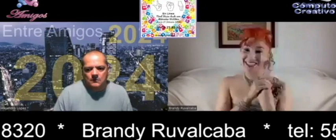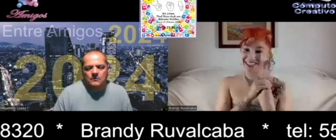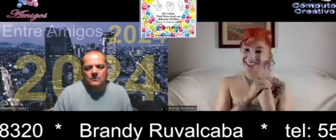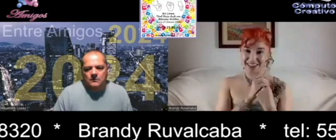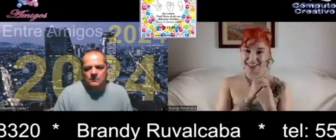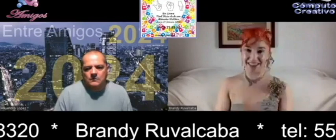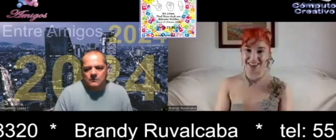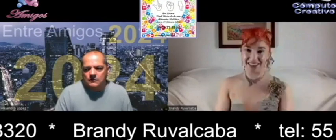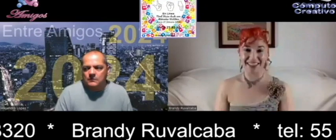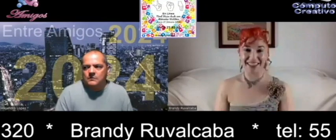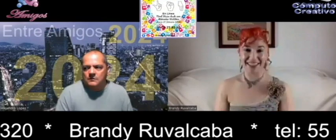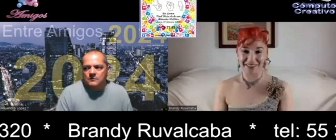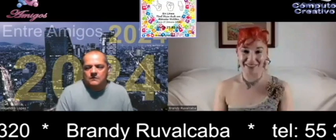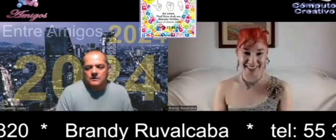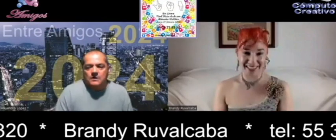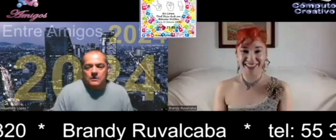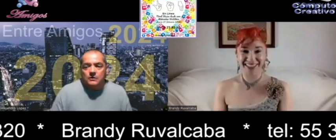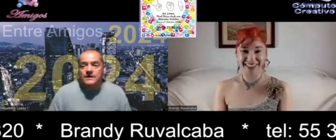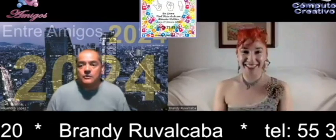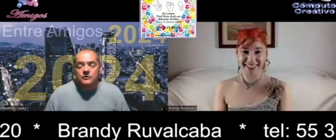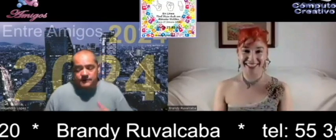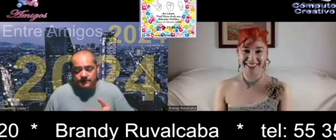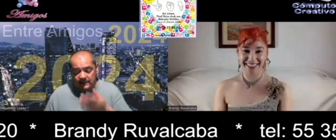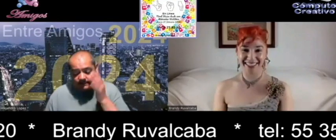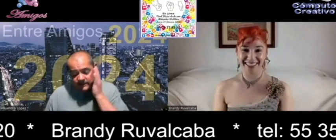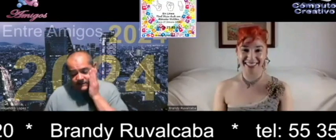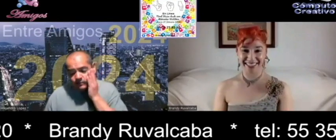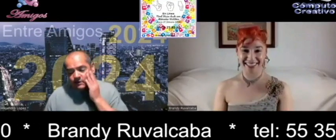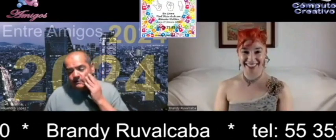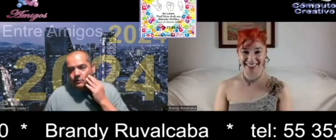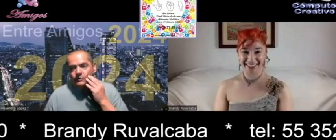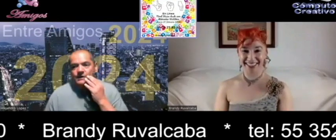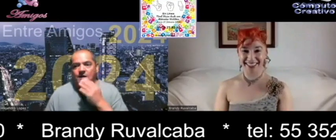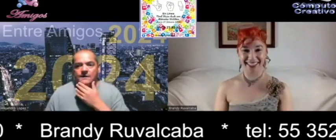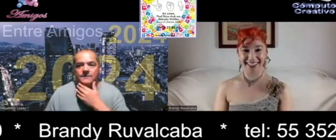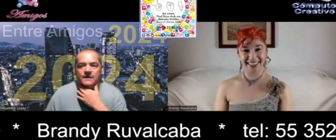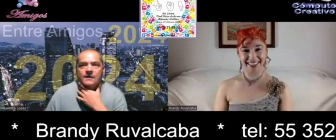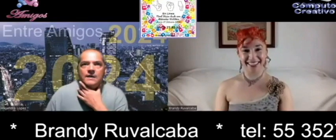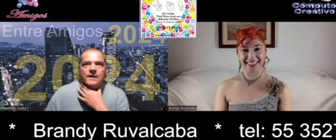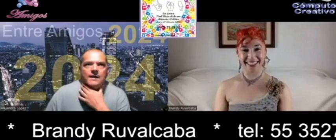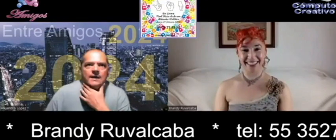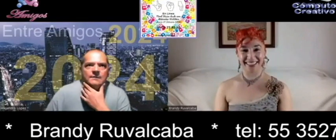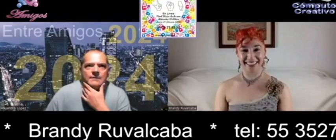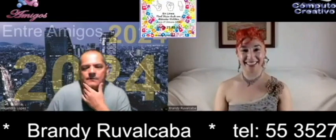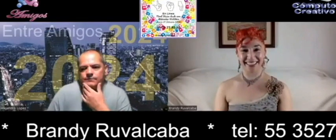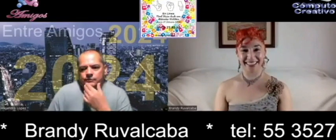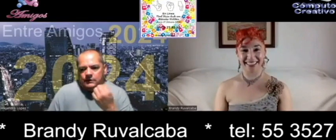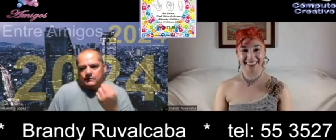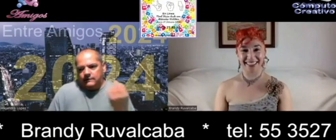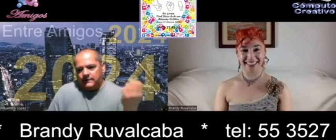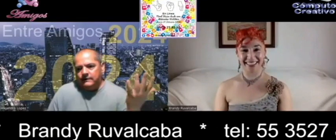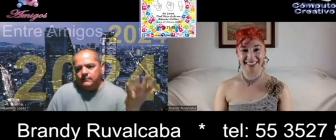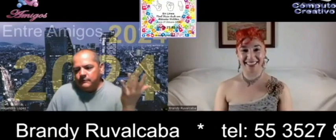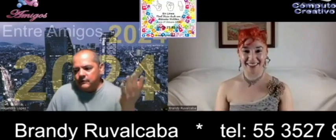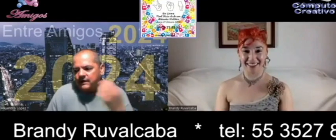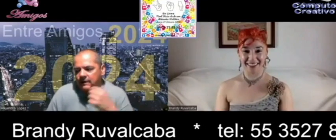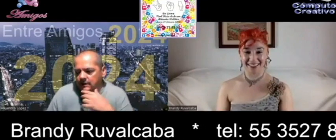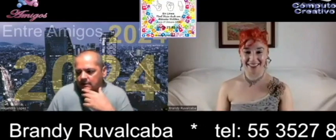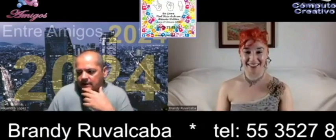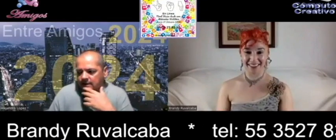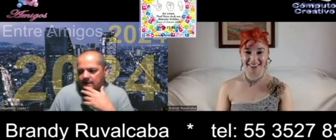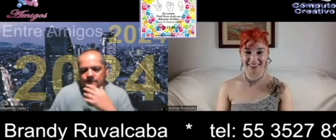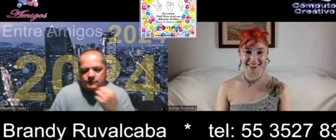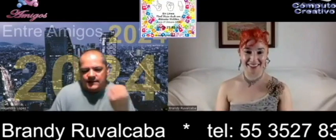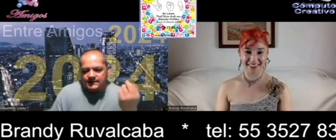señas internacional, exactamente. Sí. No, y algo similar pasa, por ejemplo, con el alemán. El alemán, digo, o